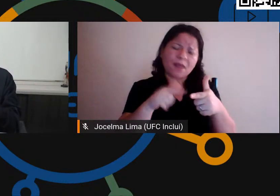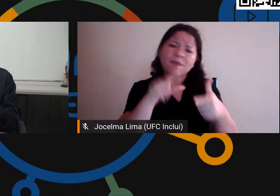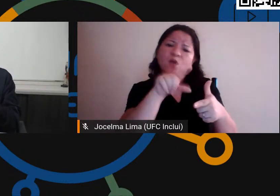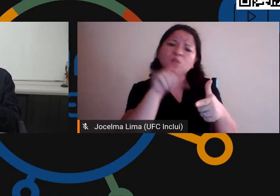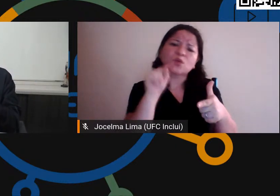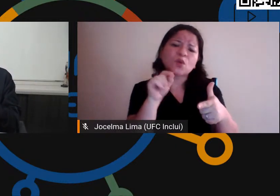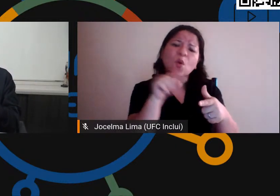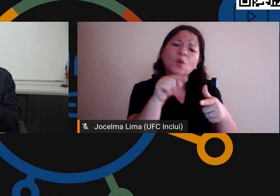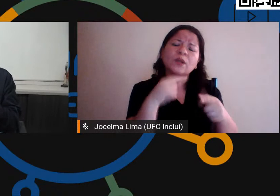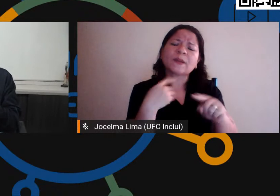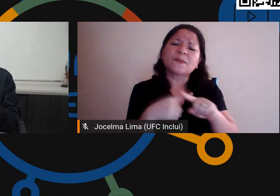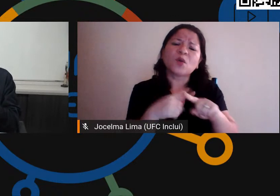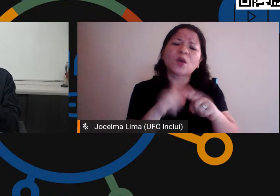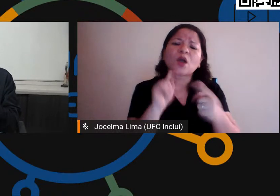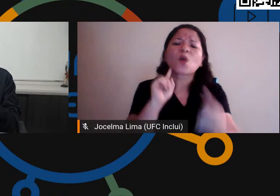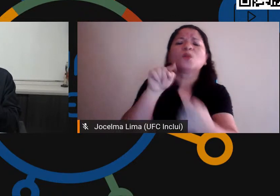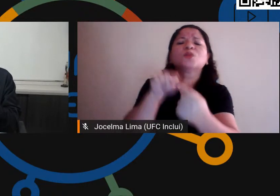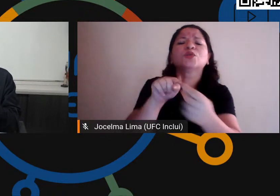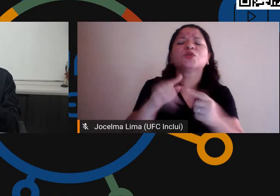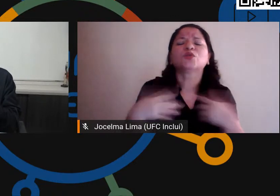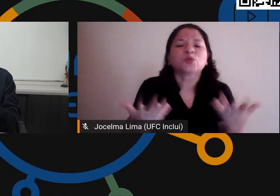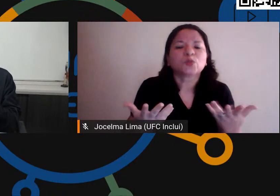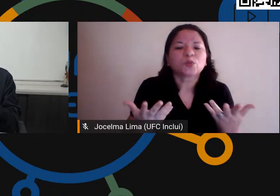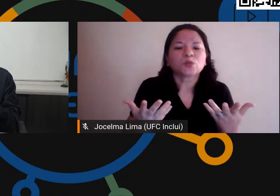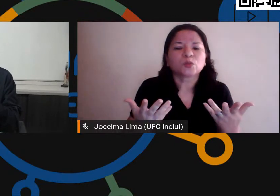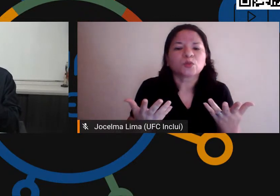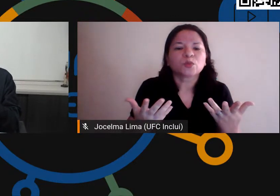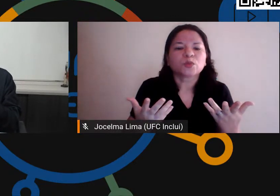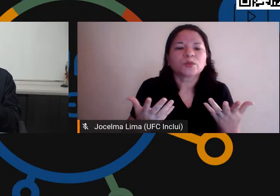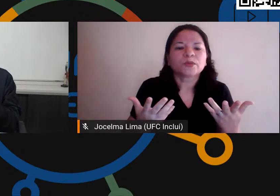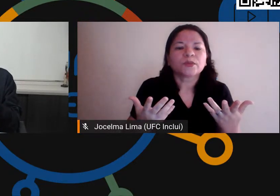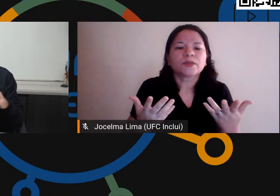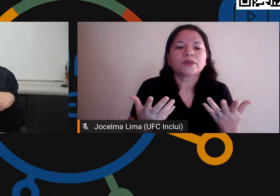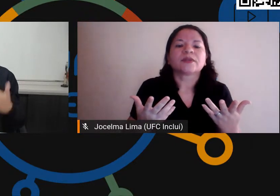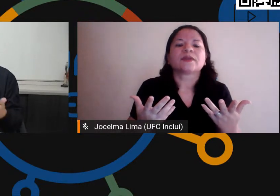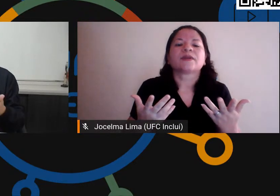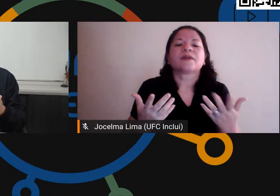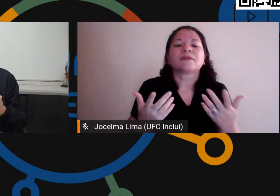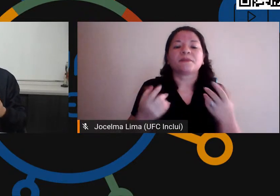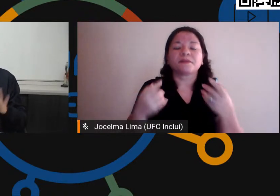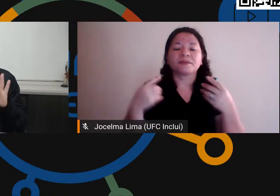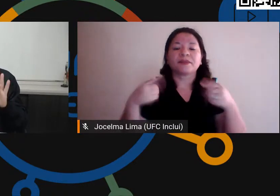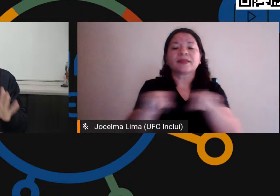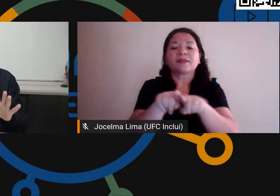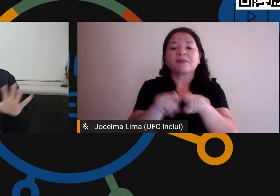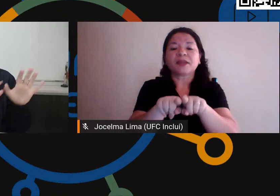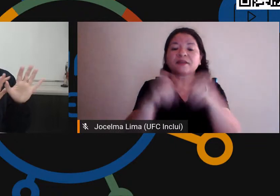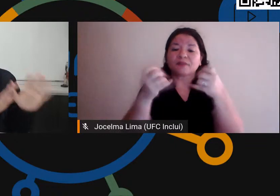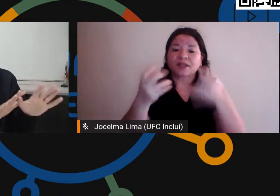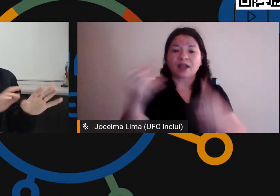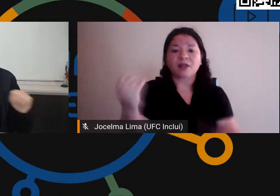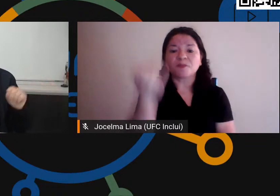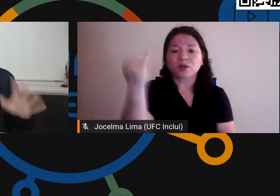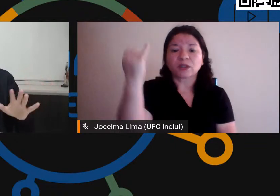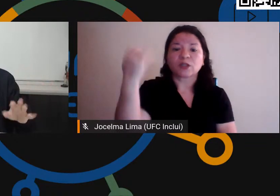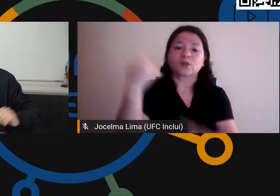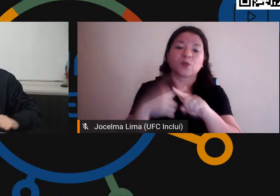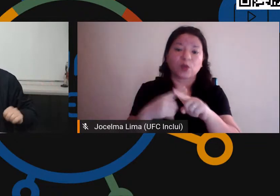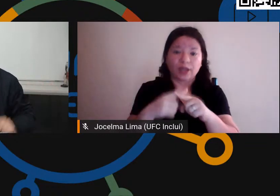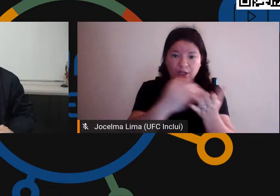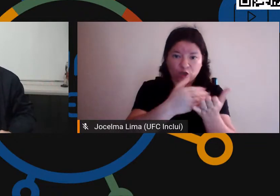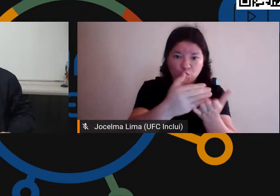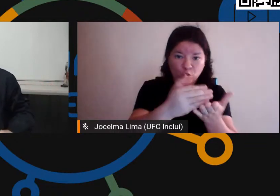ou estes objetivos, tá? E podendo, inclusive, falar qual a importância disso. Introdução, é